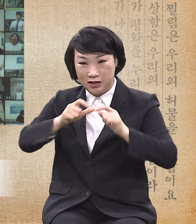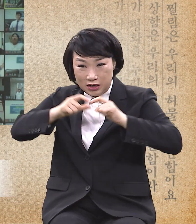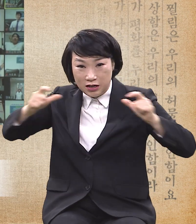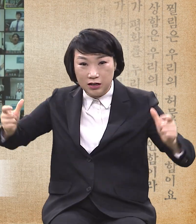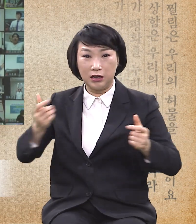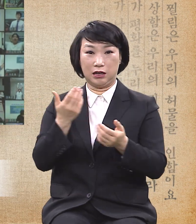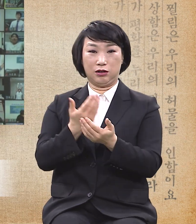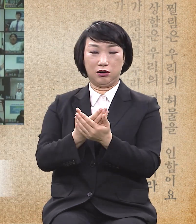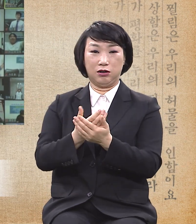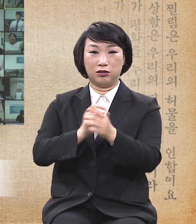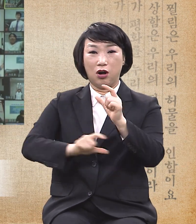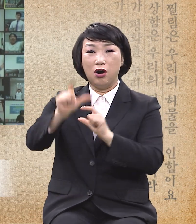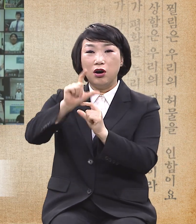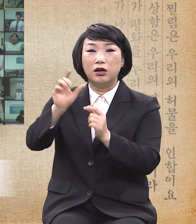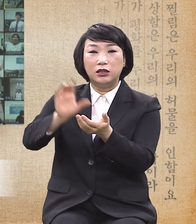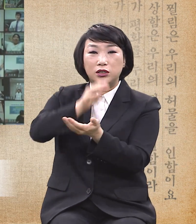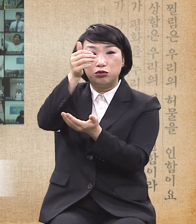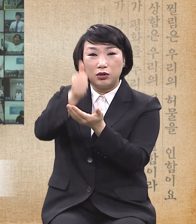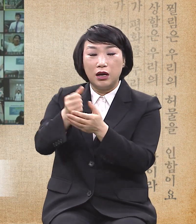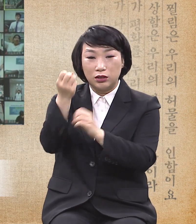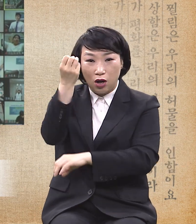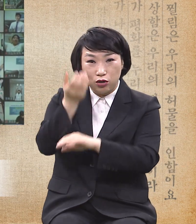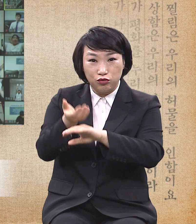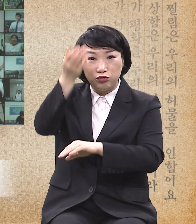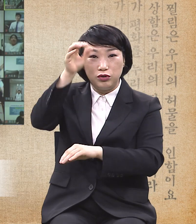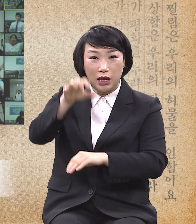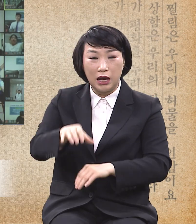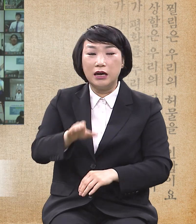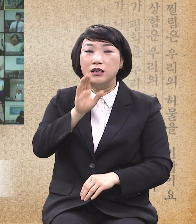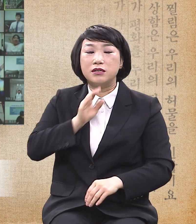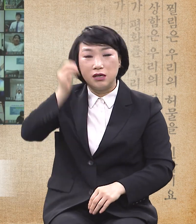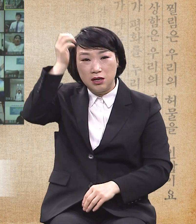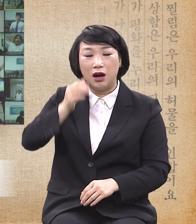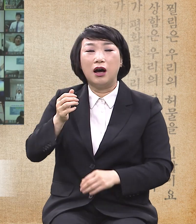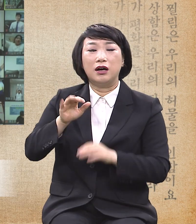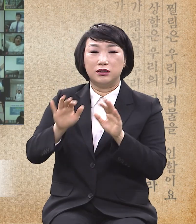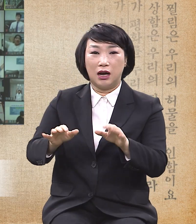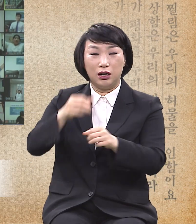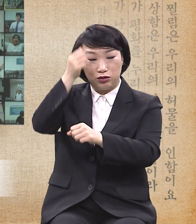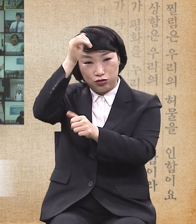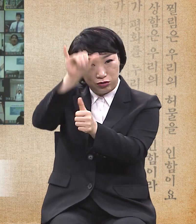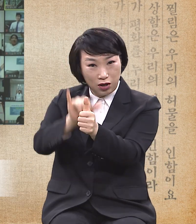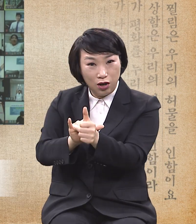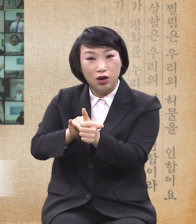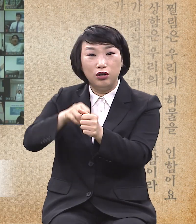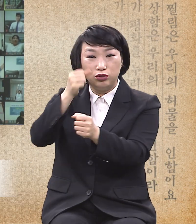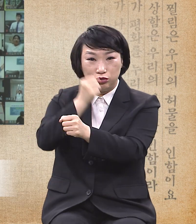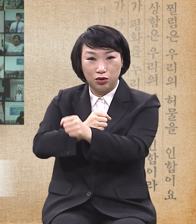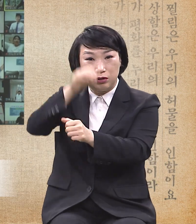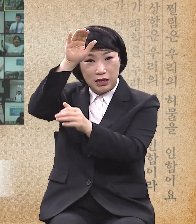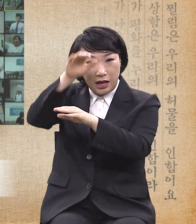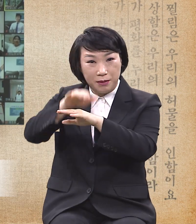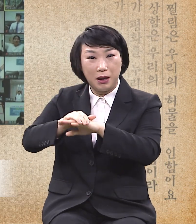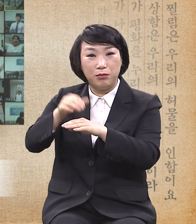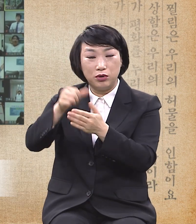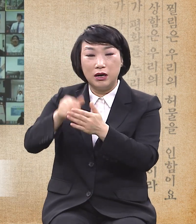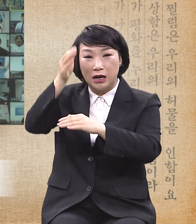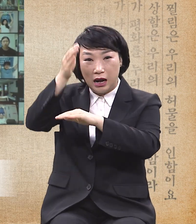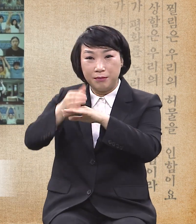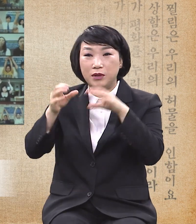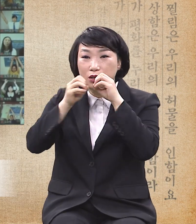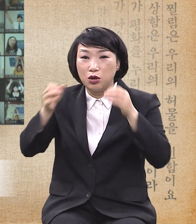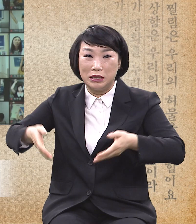도와주시고 더 그리스도의 터 위에 위대한 신령한 충성과 수고와 예물과 감사와